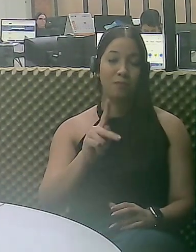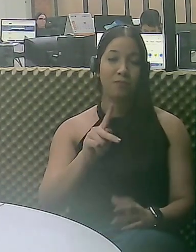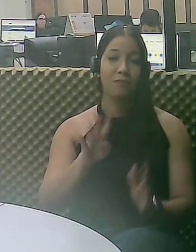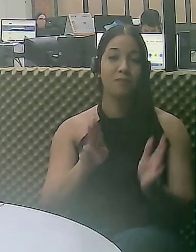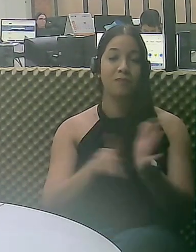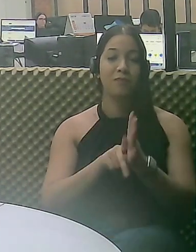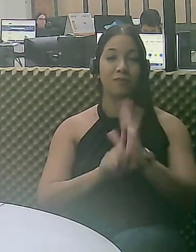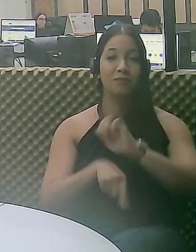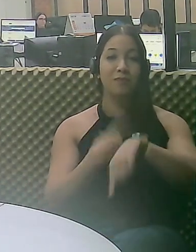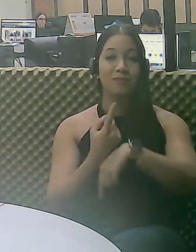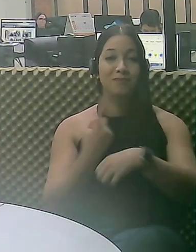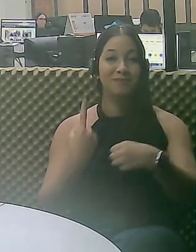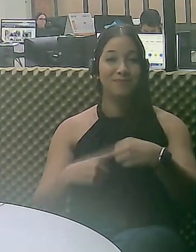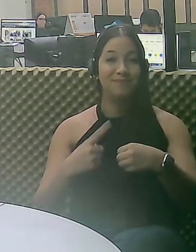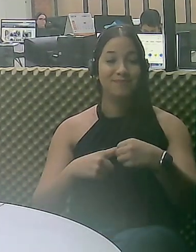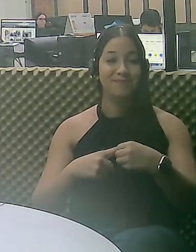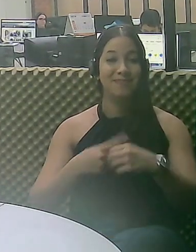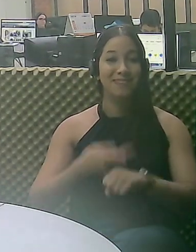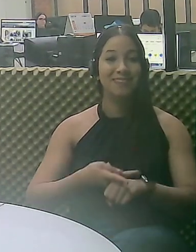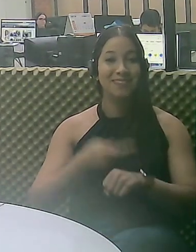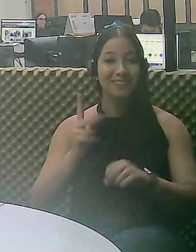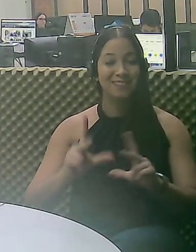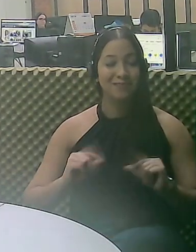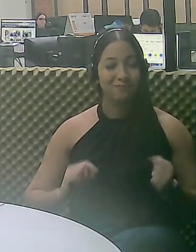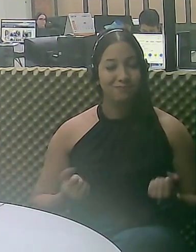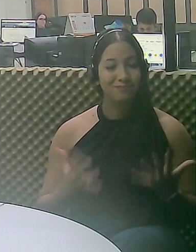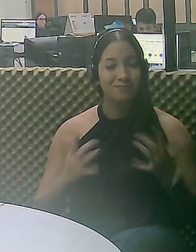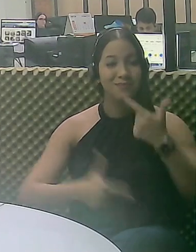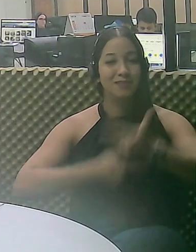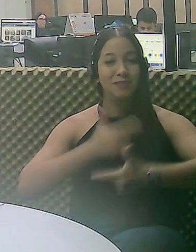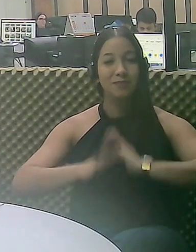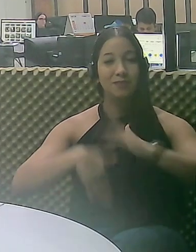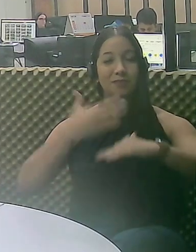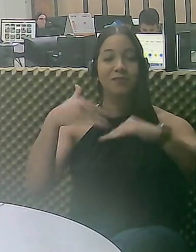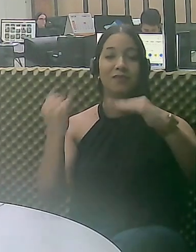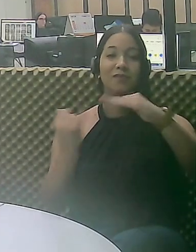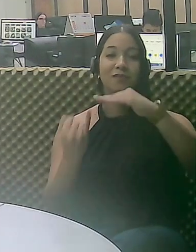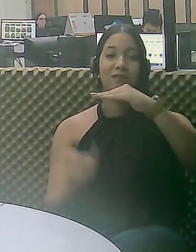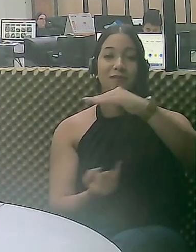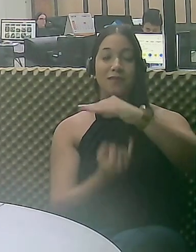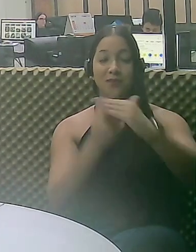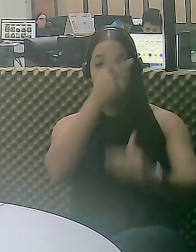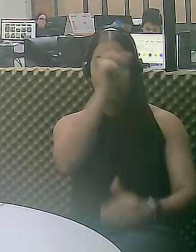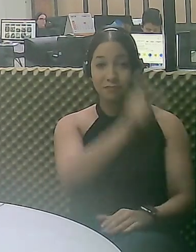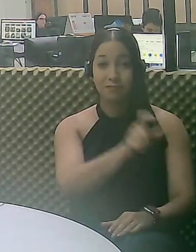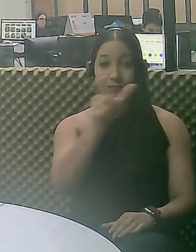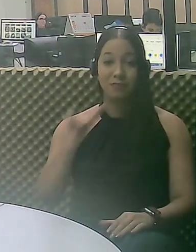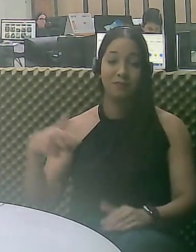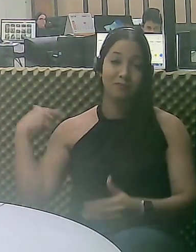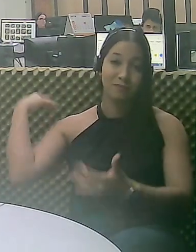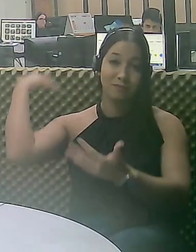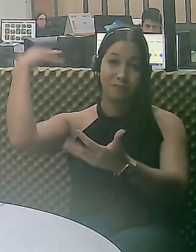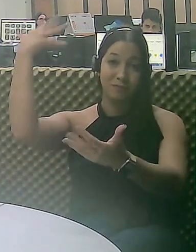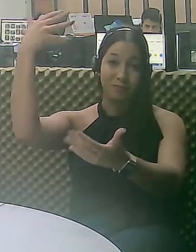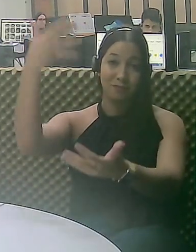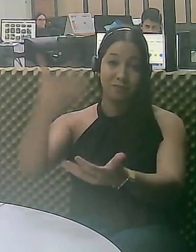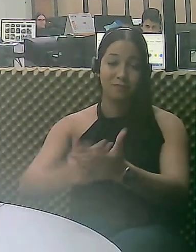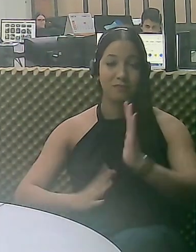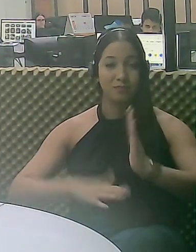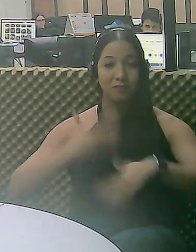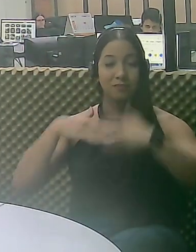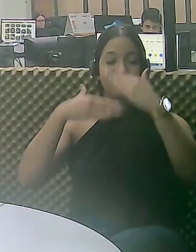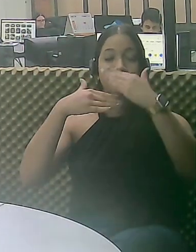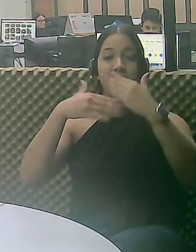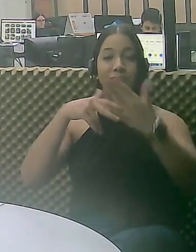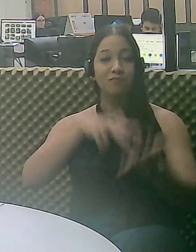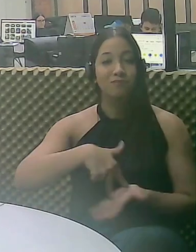inovação da cidade. A premiação reconhece o trabalho desenvolvido por instituições e pessoas ao longo do ano para o crescimento